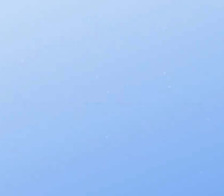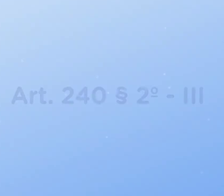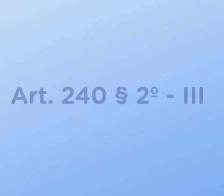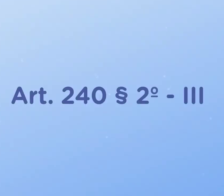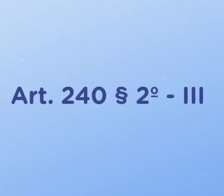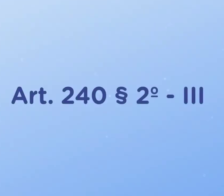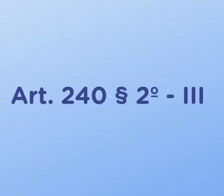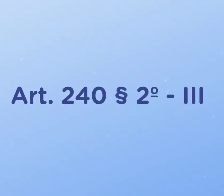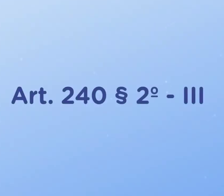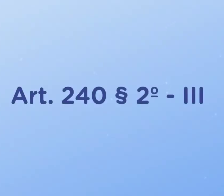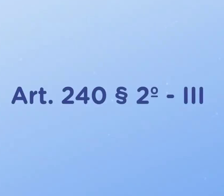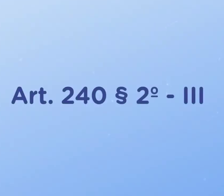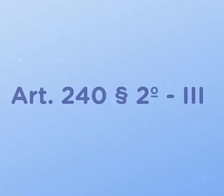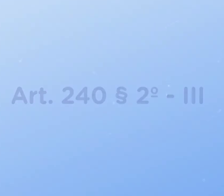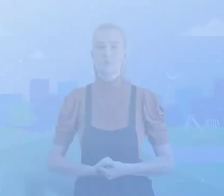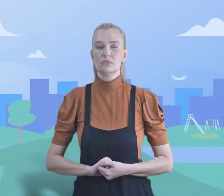Artigo 240, parágrafo 2º, inciso 3º.